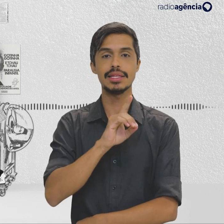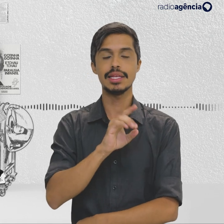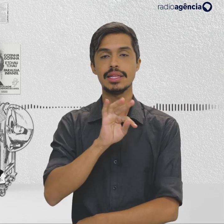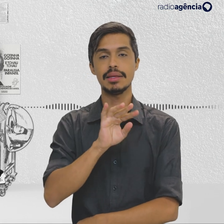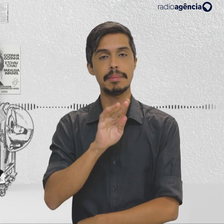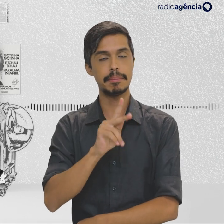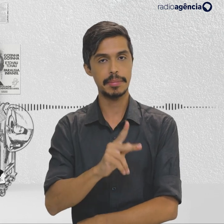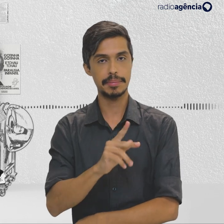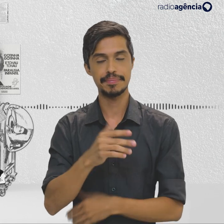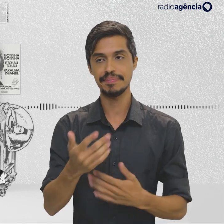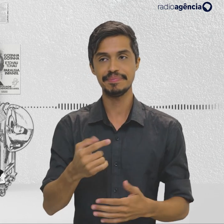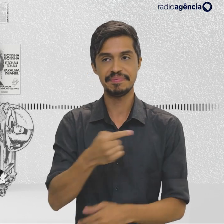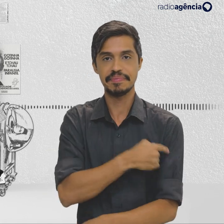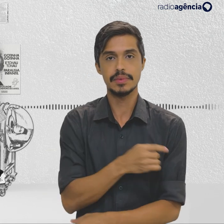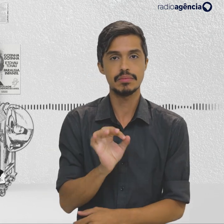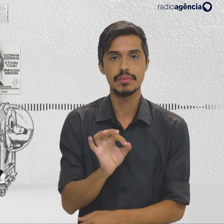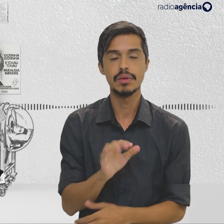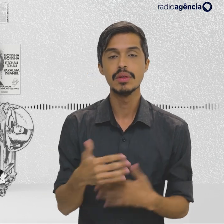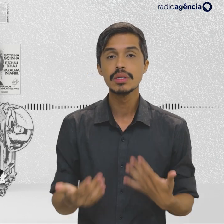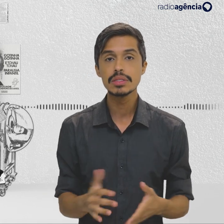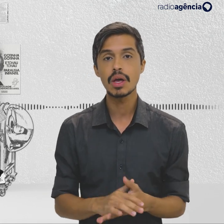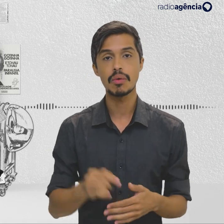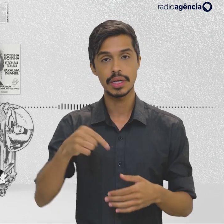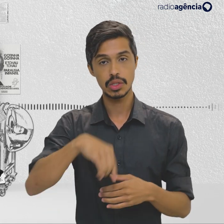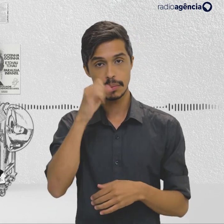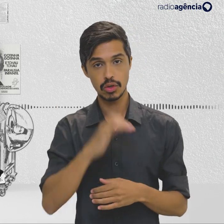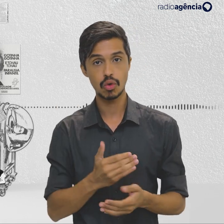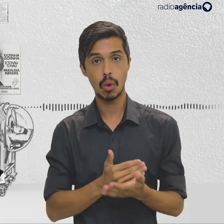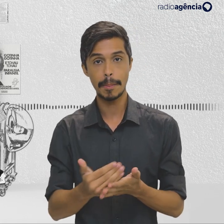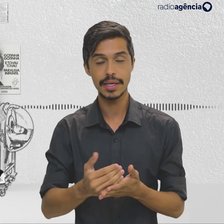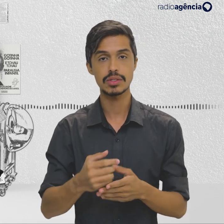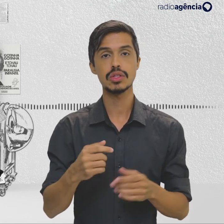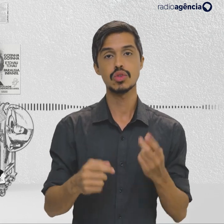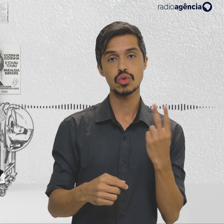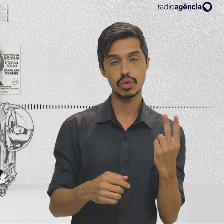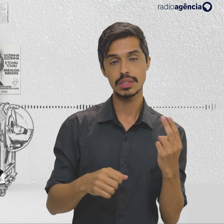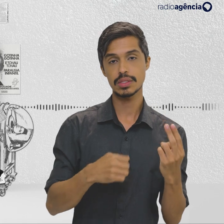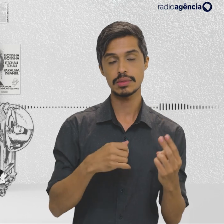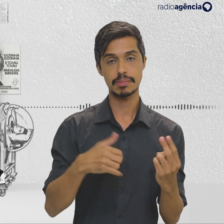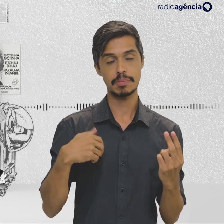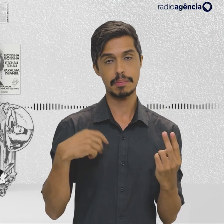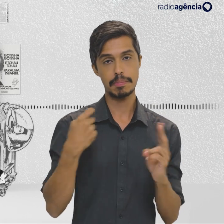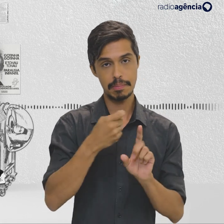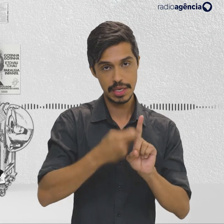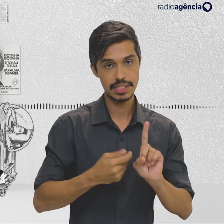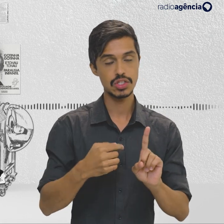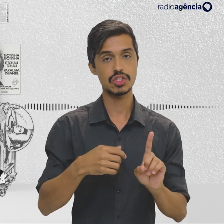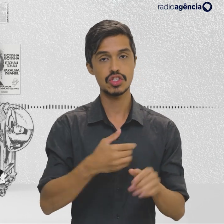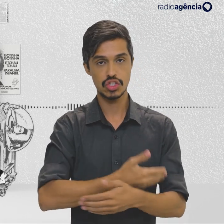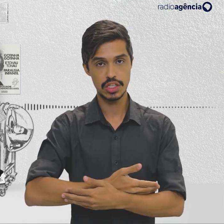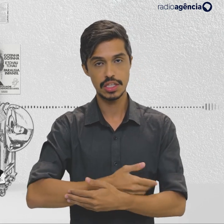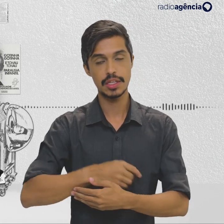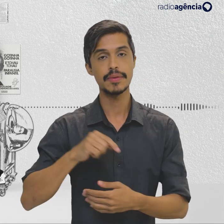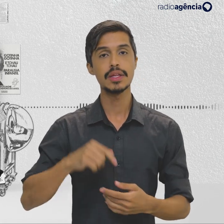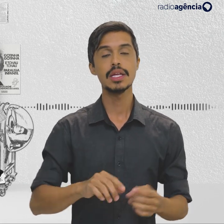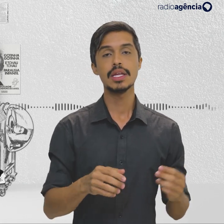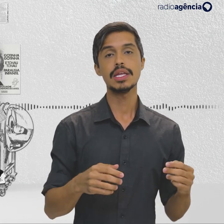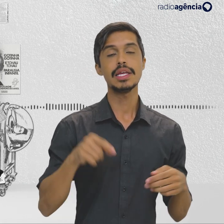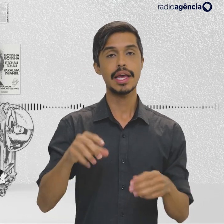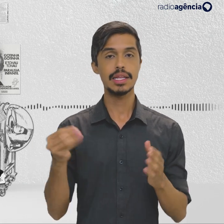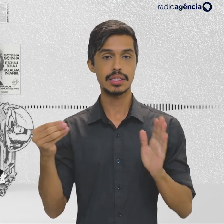DTP aqui no país essa vacina começa a ser aplicada aos 2 meses de idade e ela tá incluída na penta